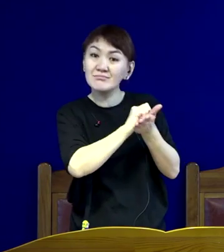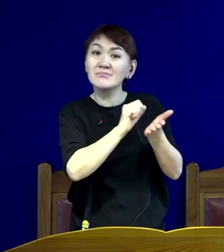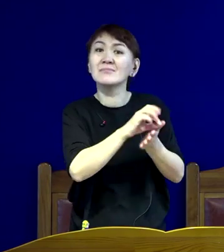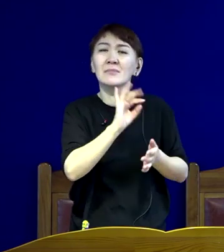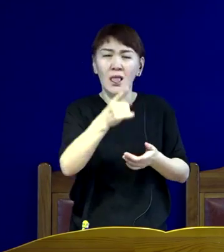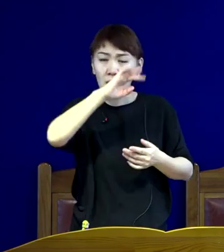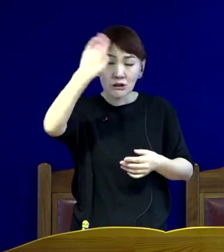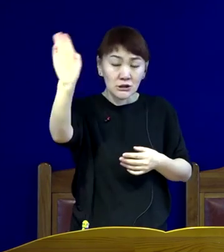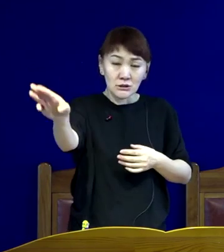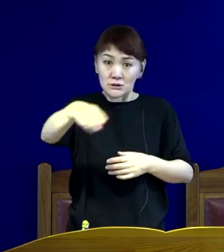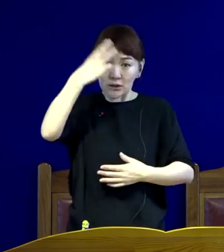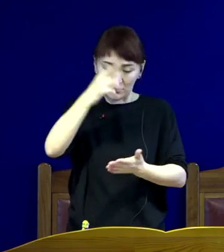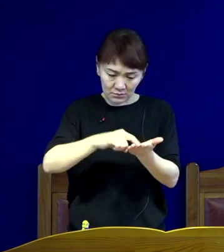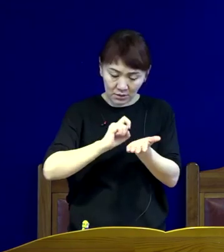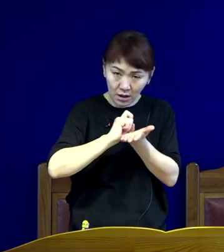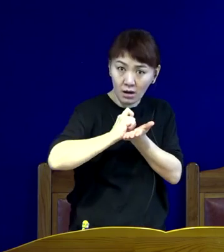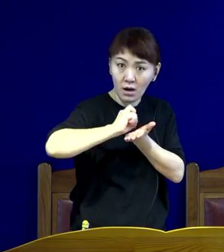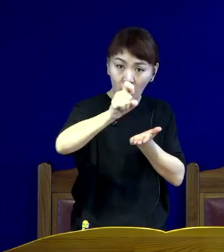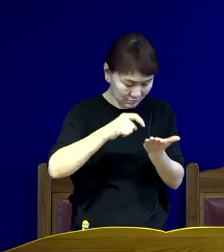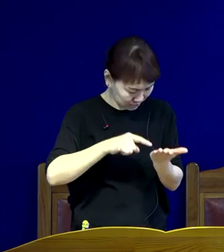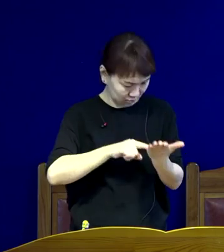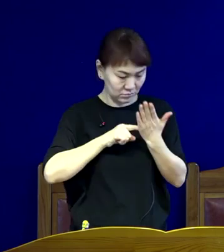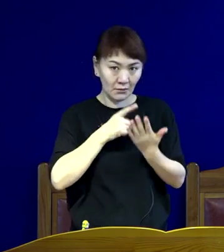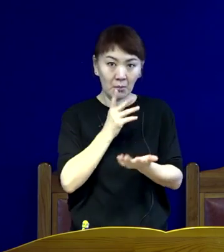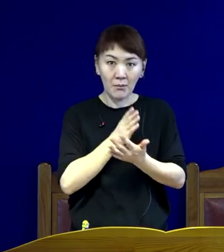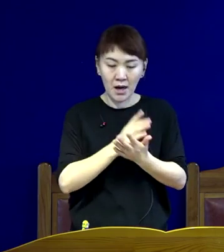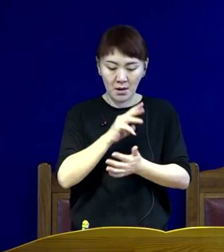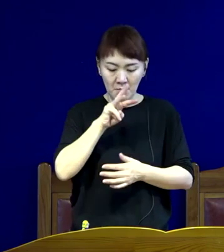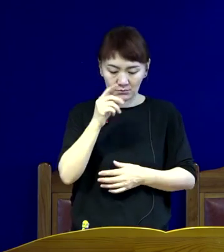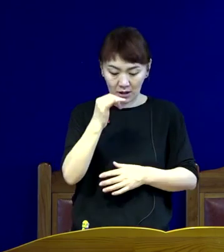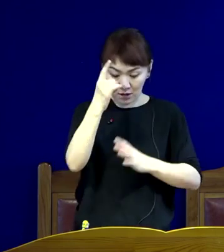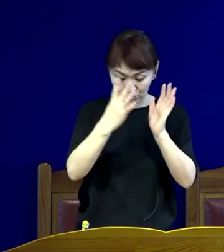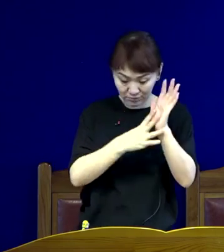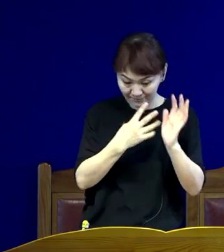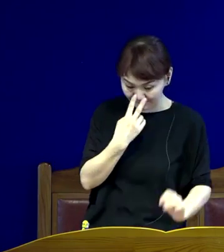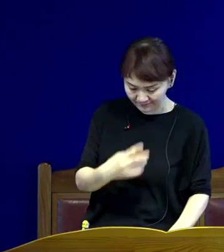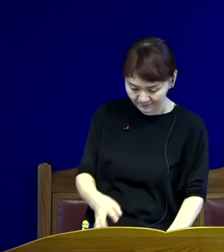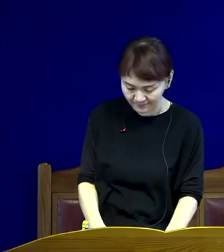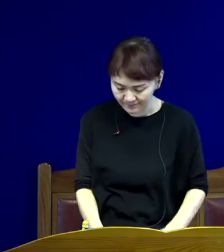маш тав тодорхой онцлж хэлсэн байгаа. Матай 19-ийг харъя.